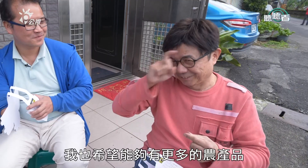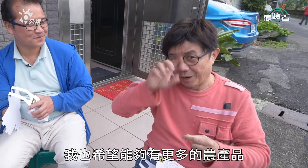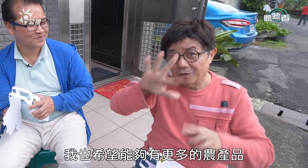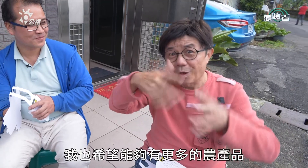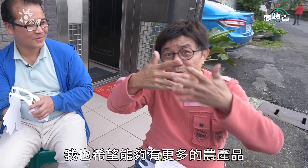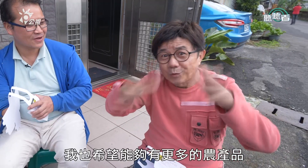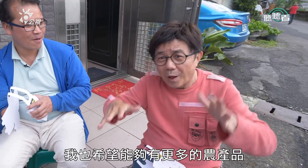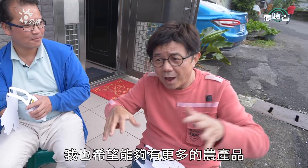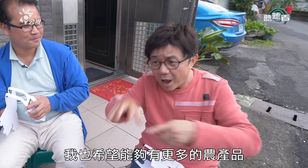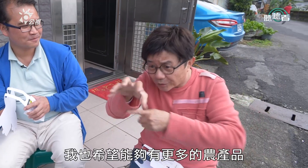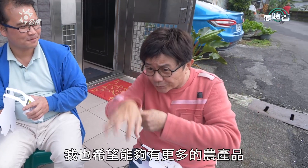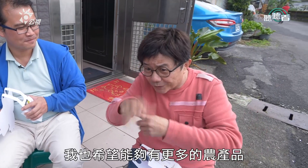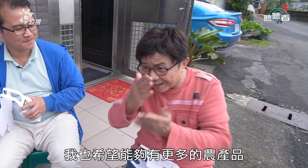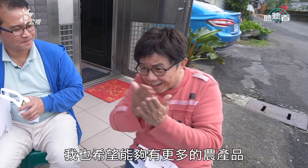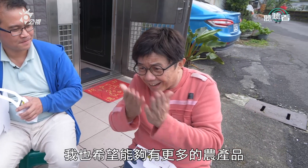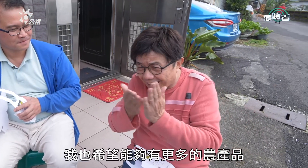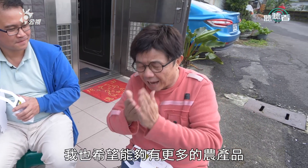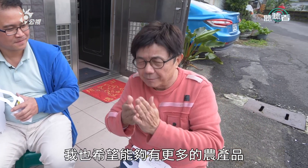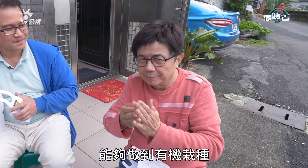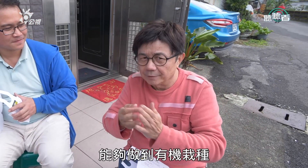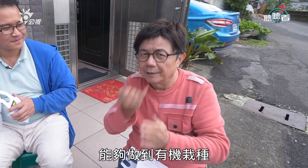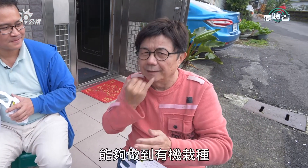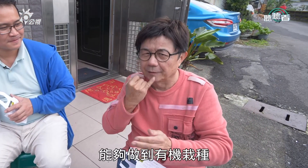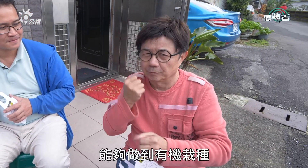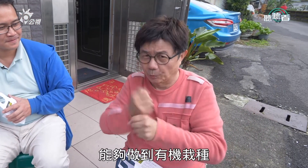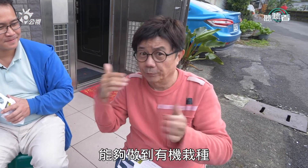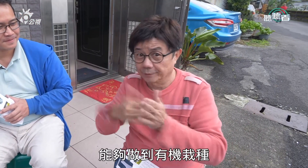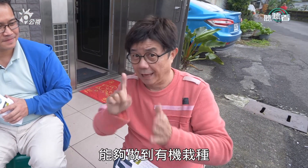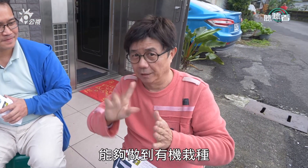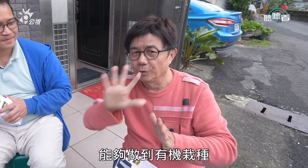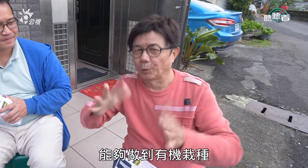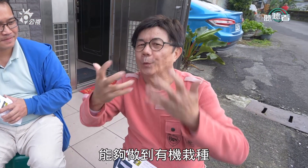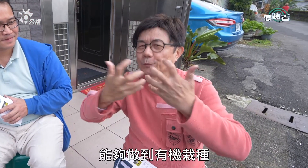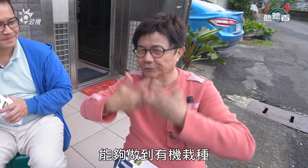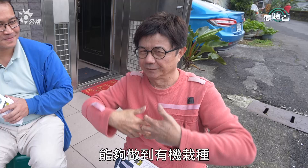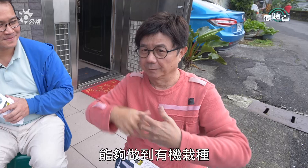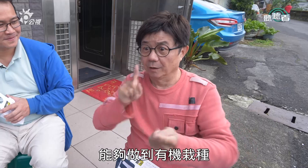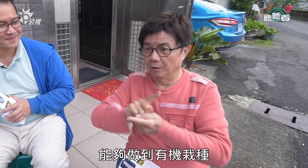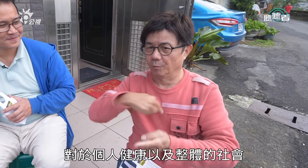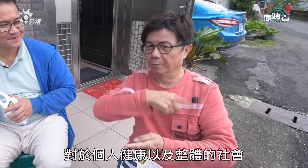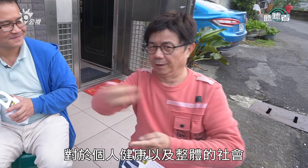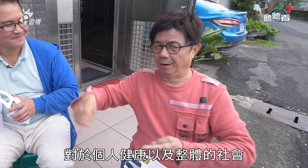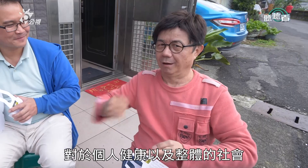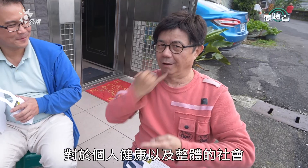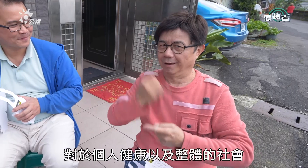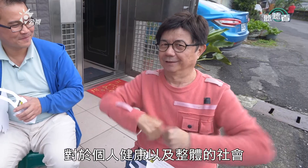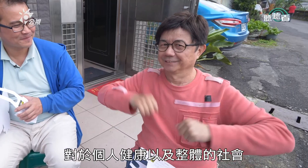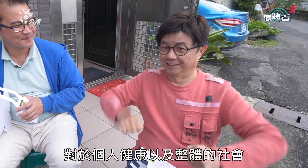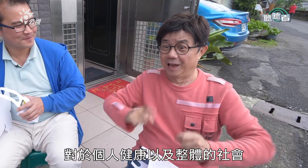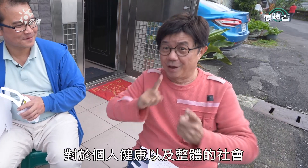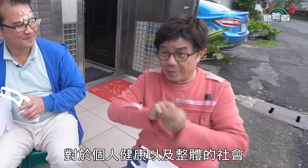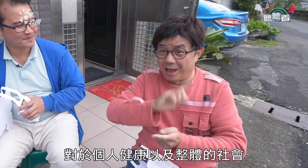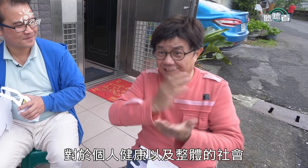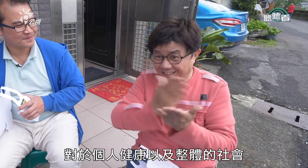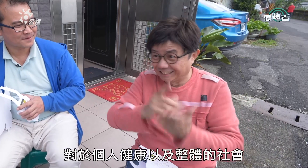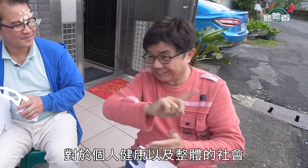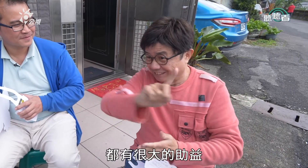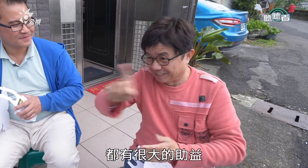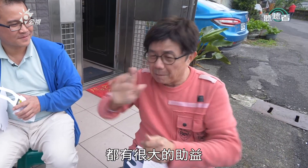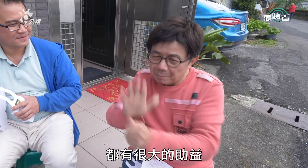我也希望能够有更多的农产品能够做到有机栽种，对于个人健康啊以及整体的社会都有